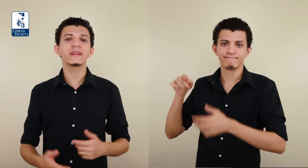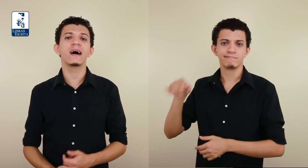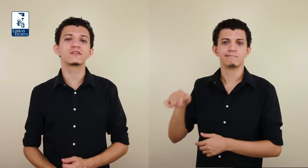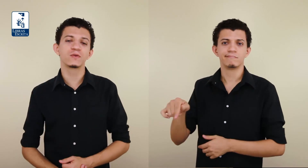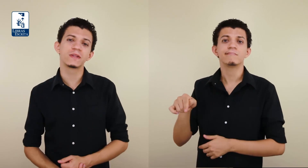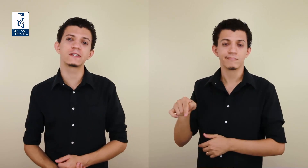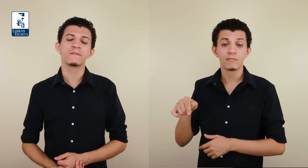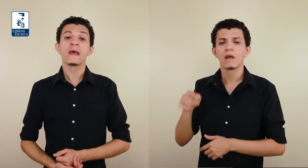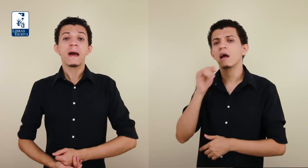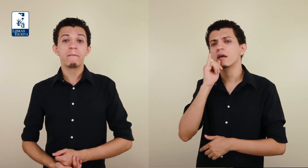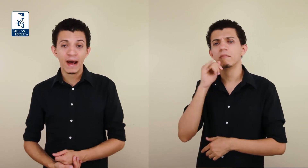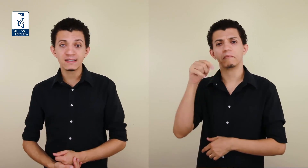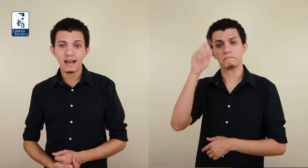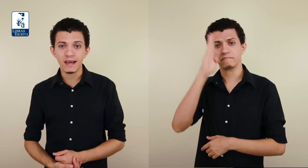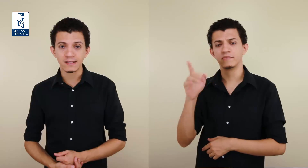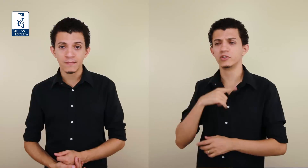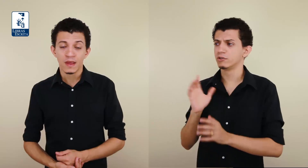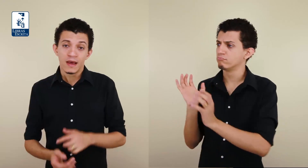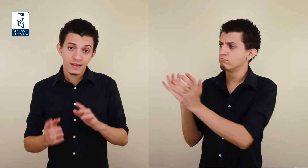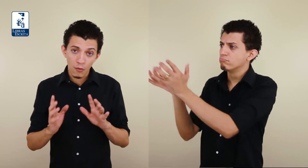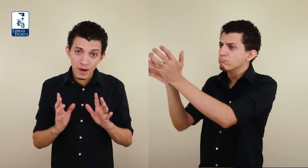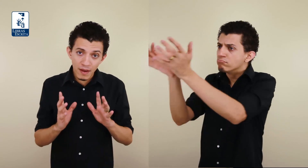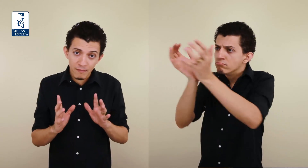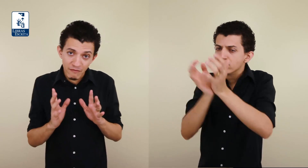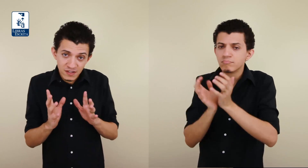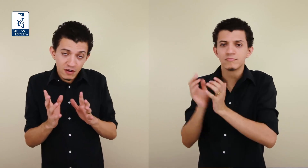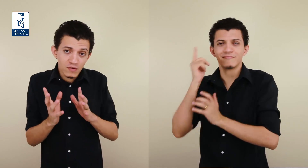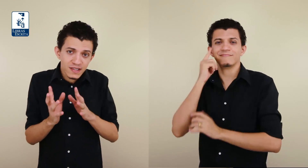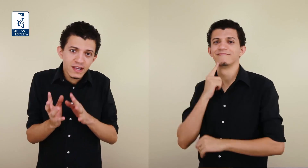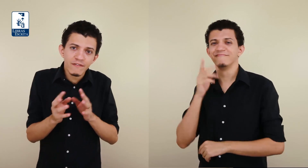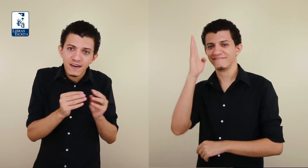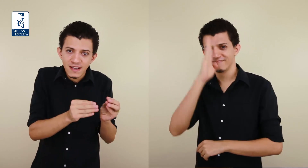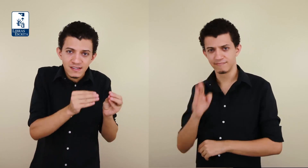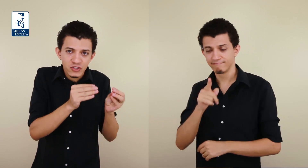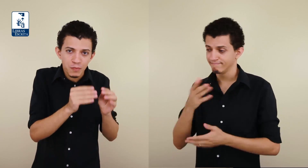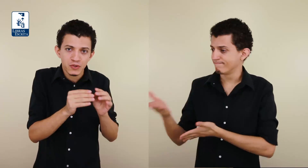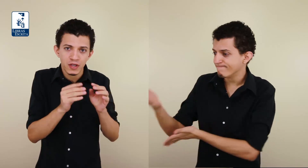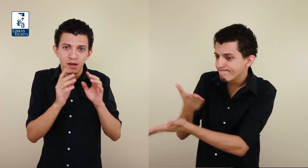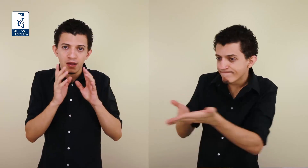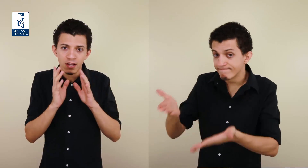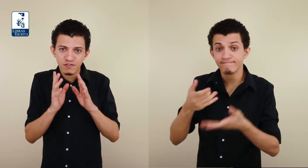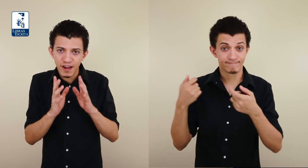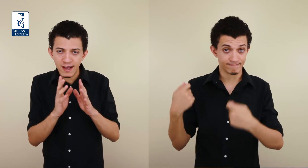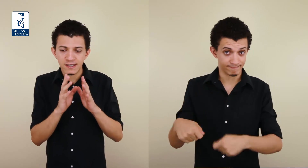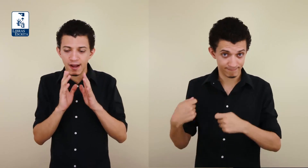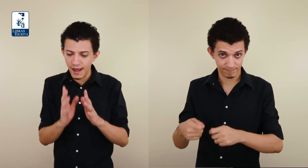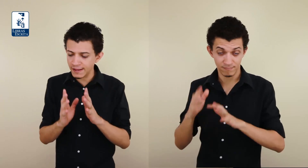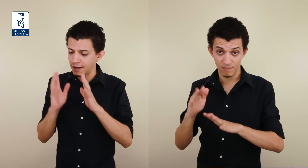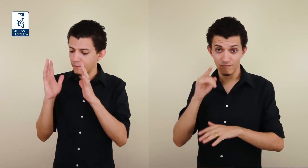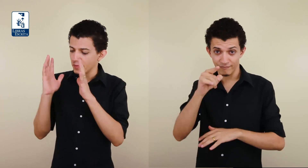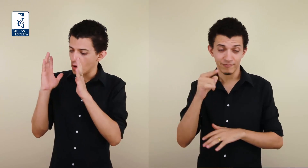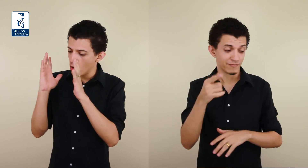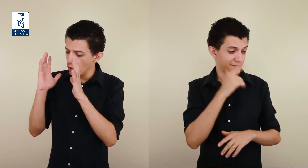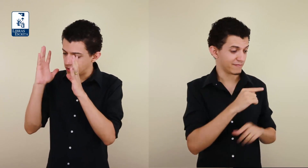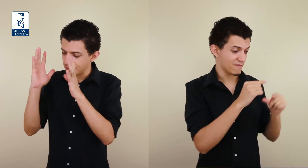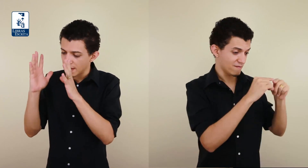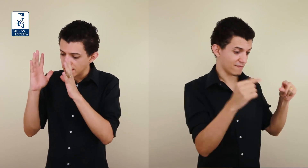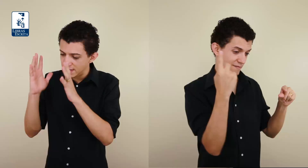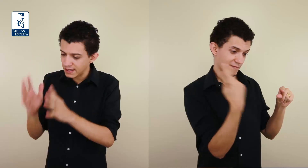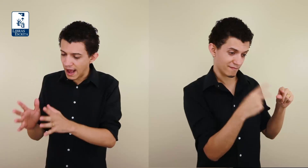comunidades surdas brasileiras. Então, para você conseguir fazer esse tipo de transferência entre os